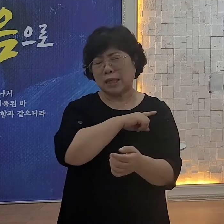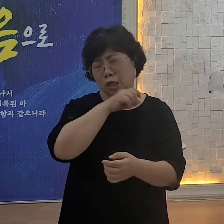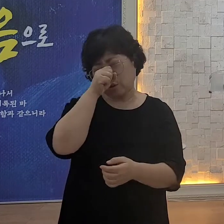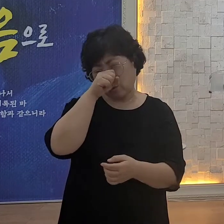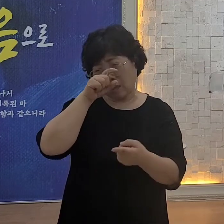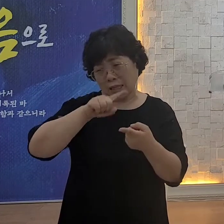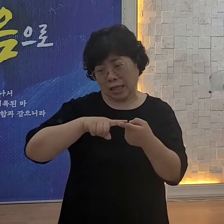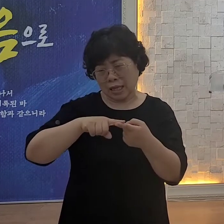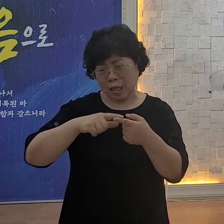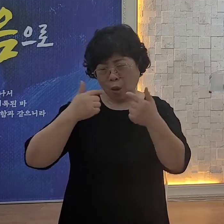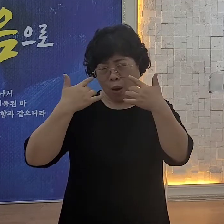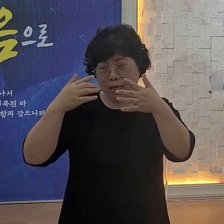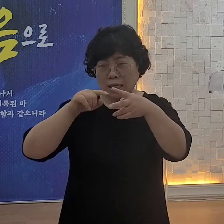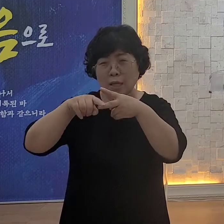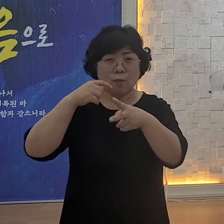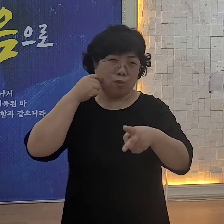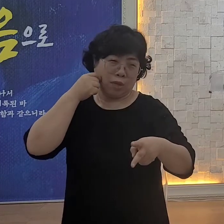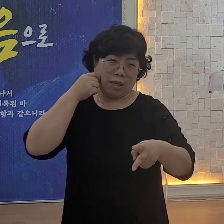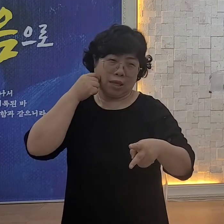돼요.